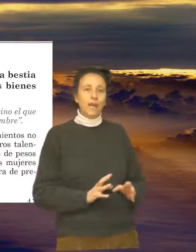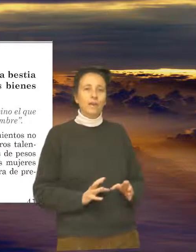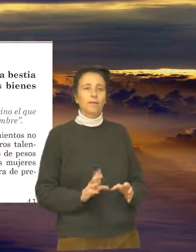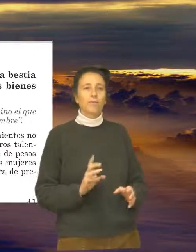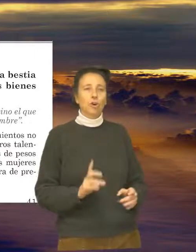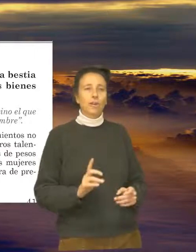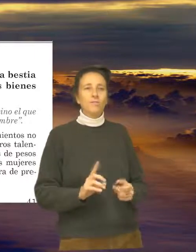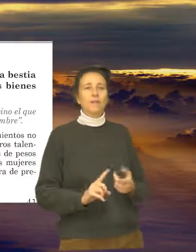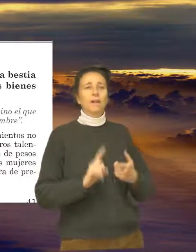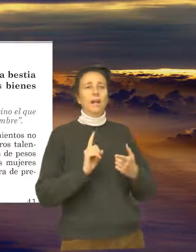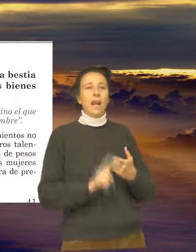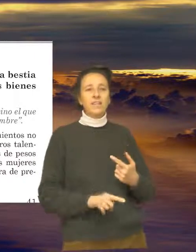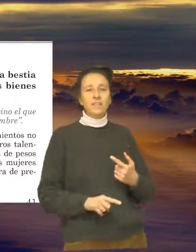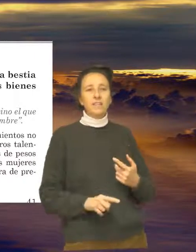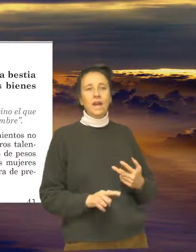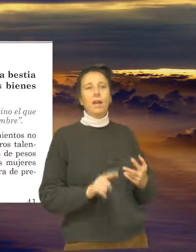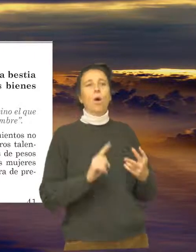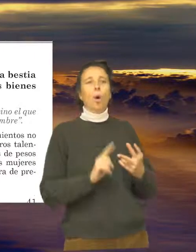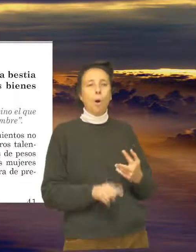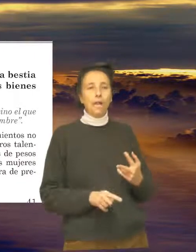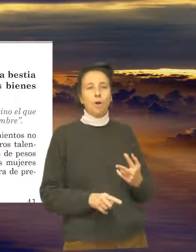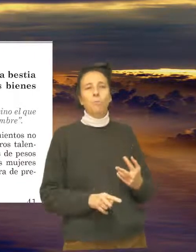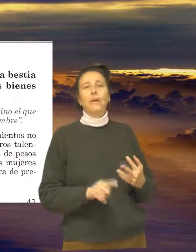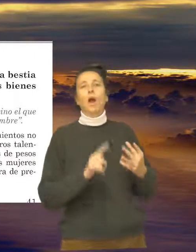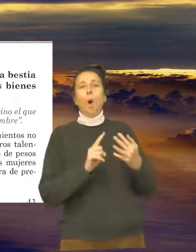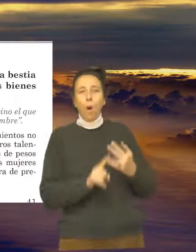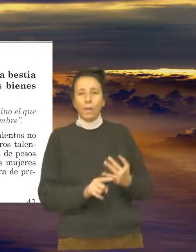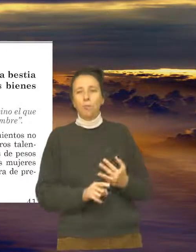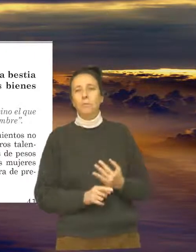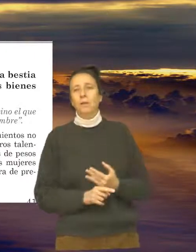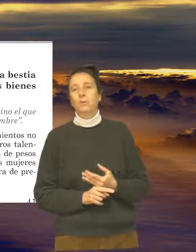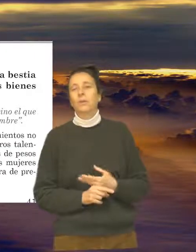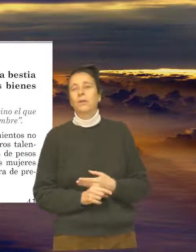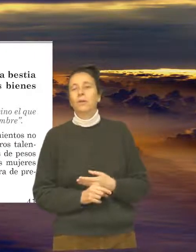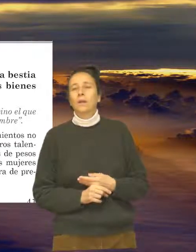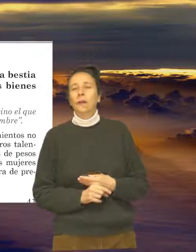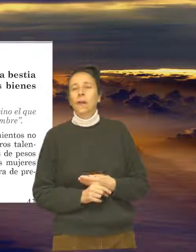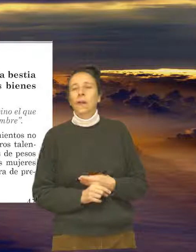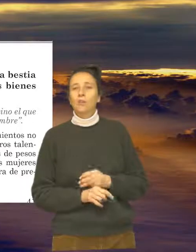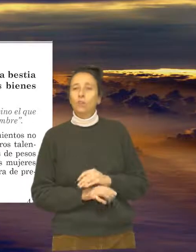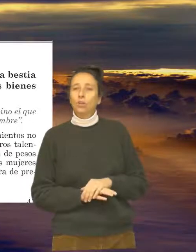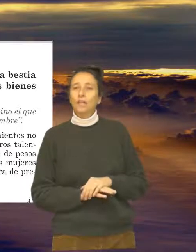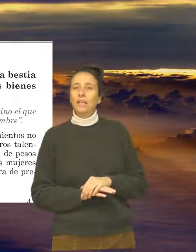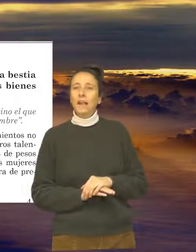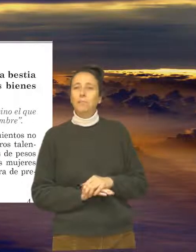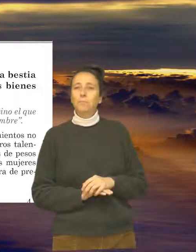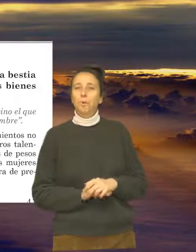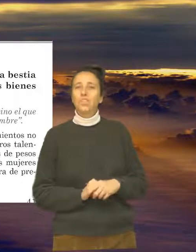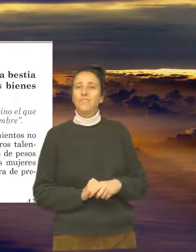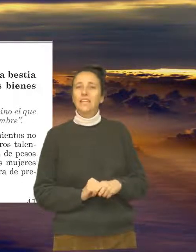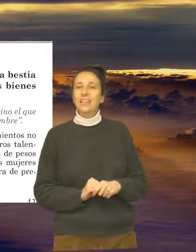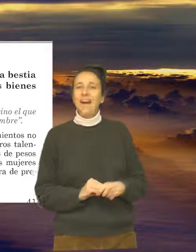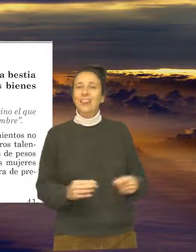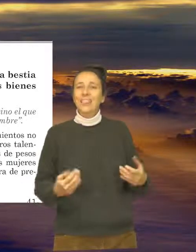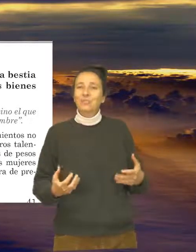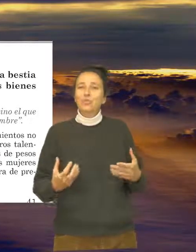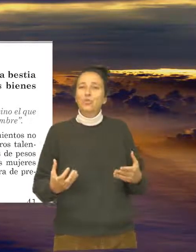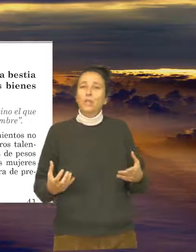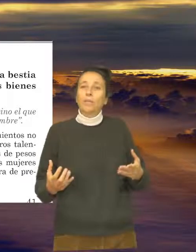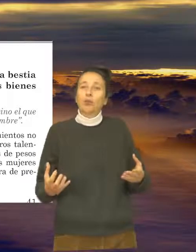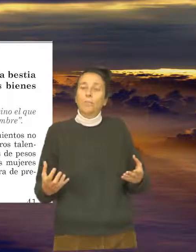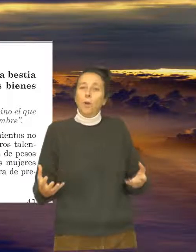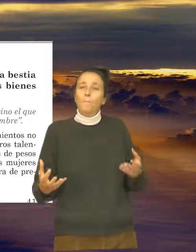aquellos que no reciban la señal o el nombre o el número no tendrán posibilidad